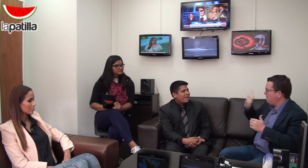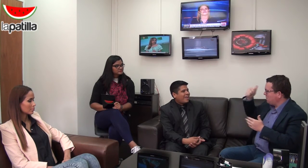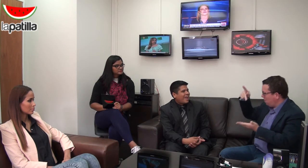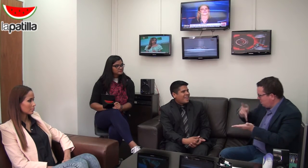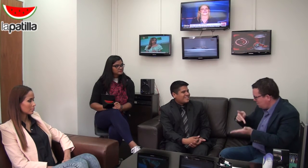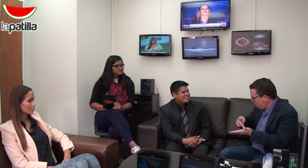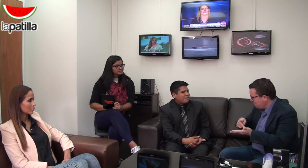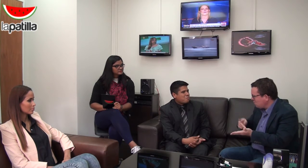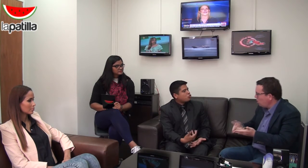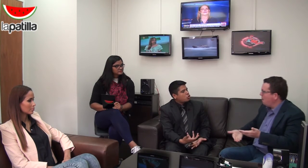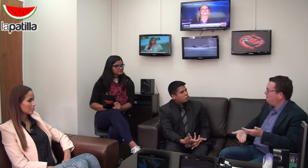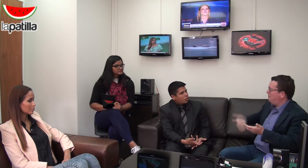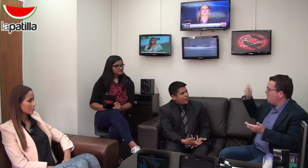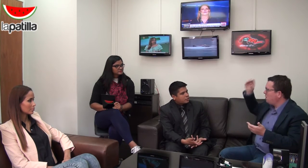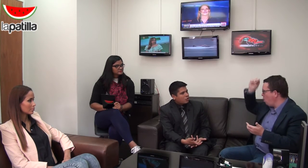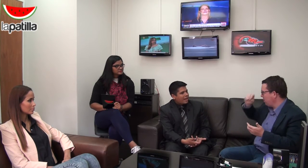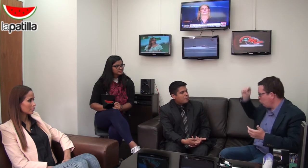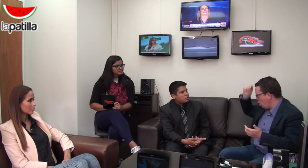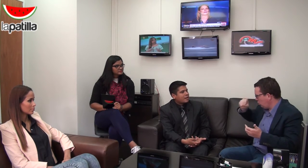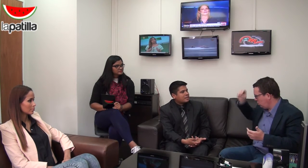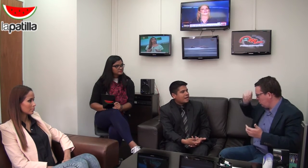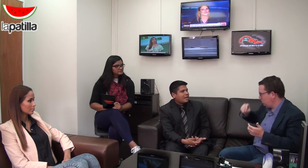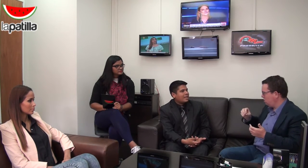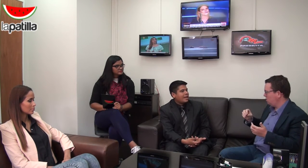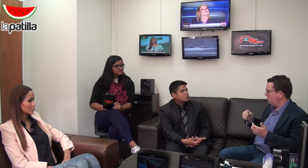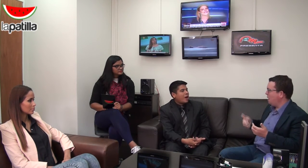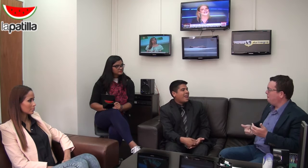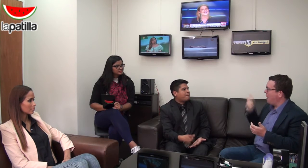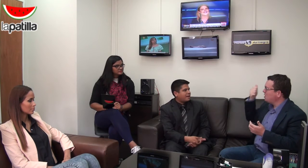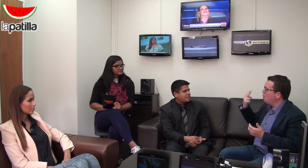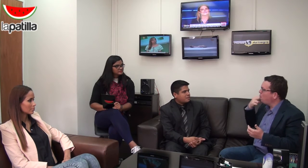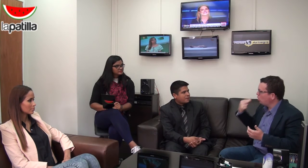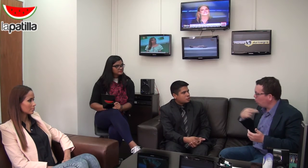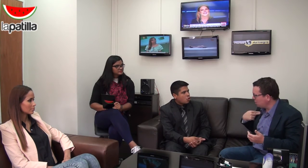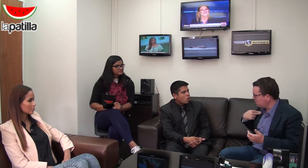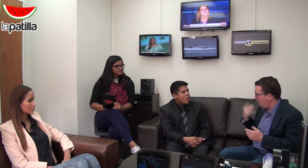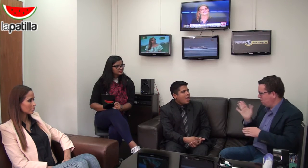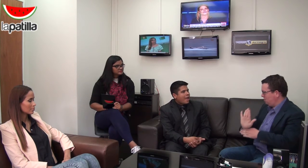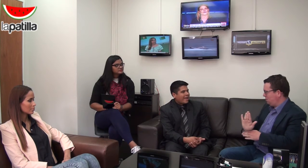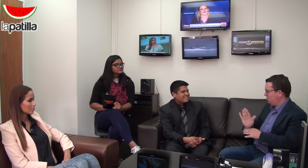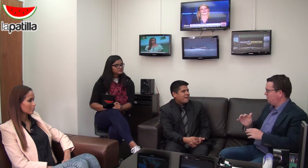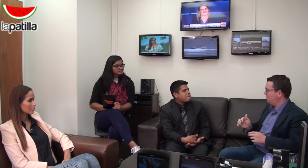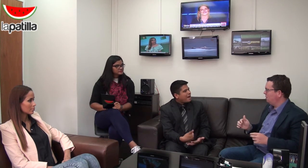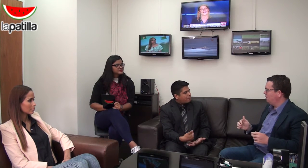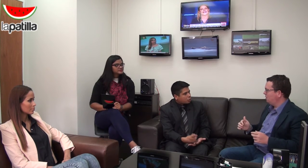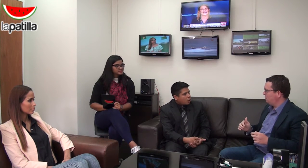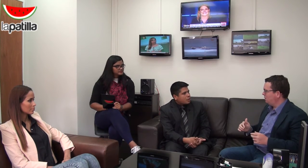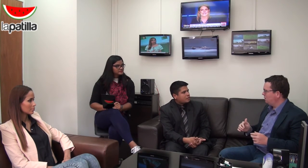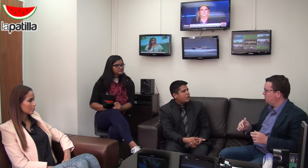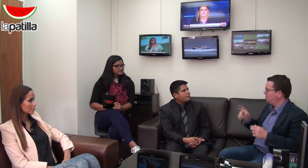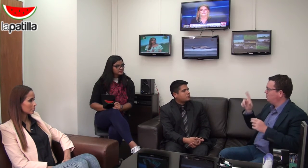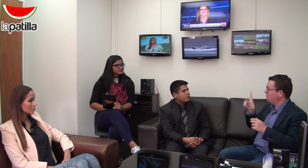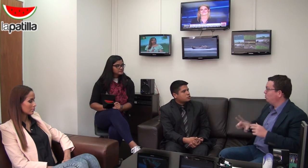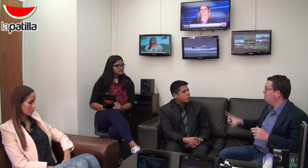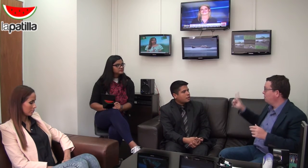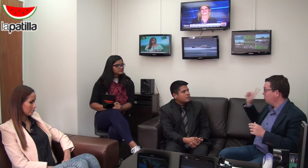que existen muchos otros derechos, queremos garantizar el derecho a la participación, que sean más protagonistas las personas sordas